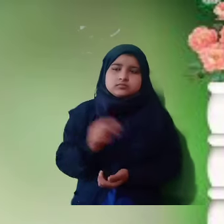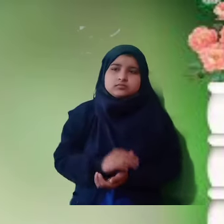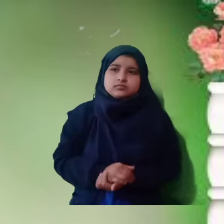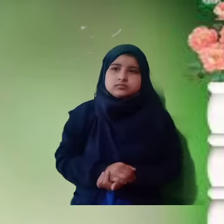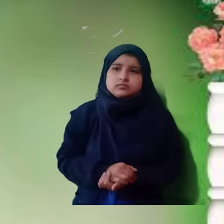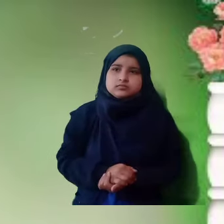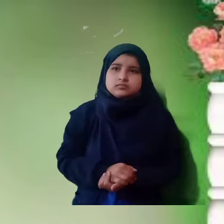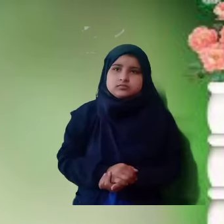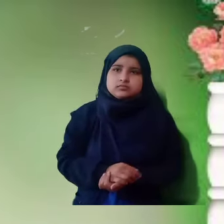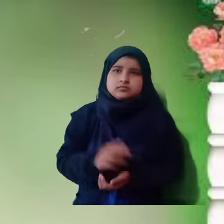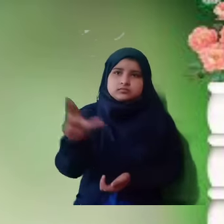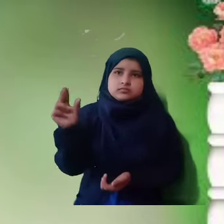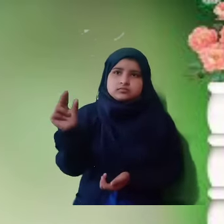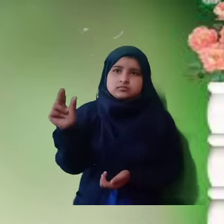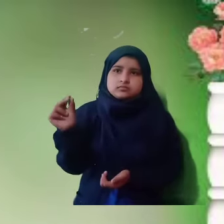प्रॉपर।